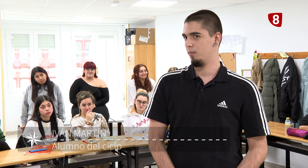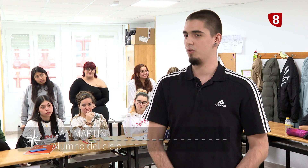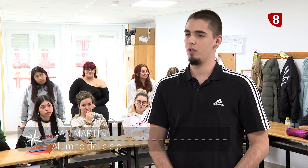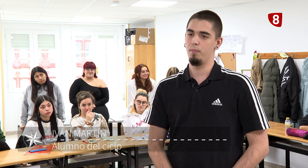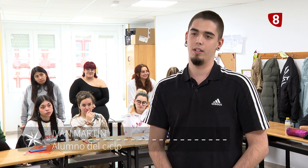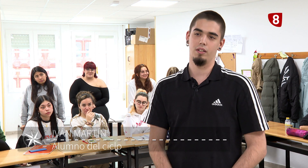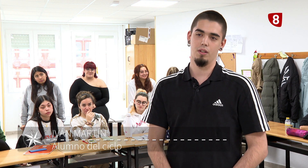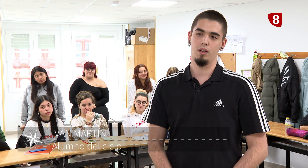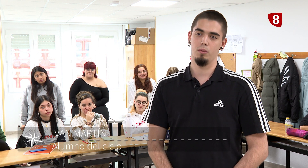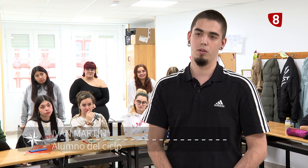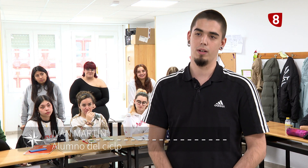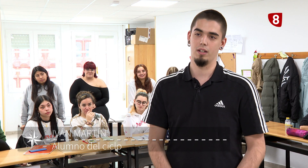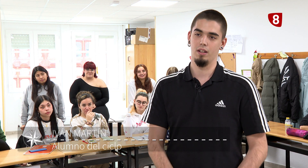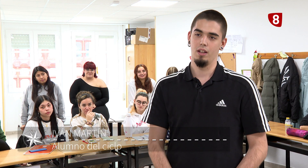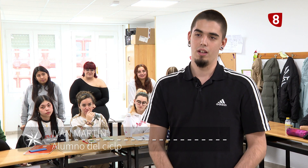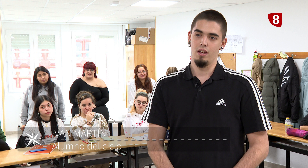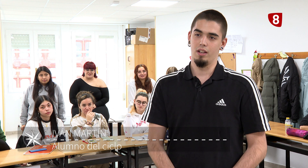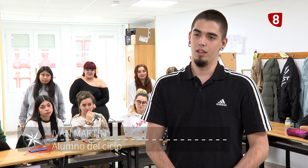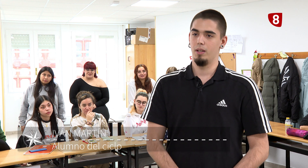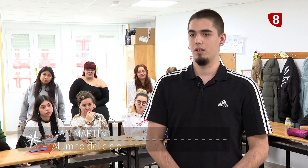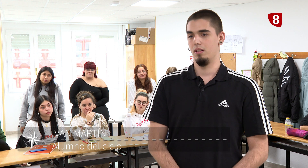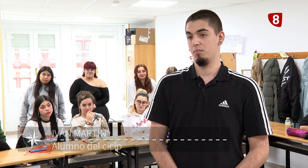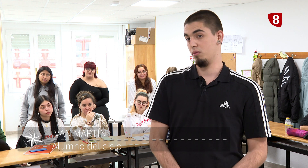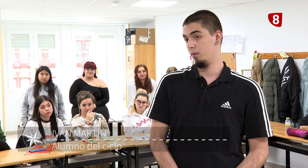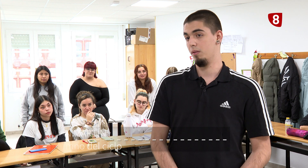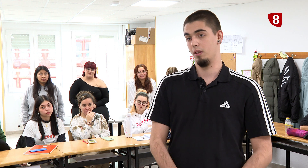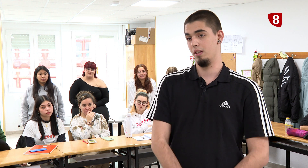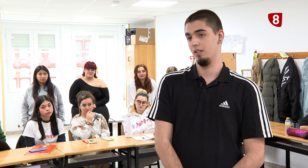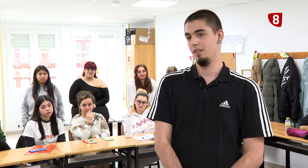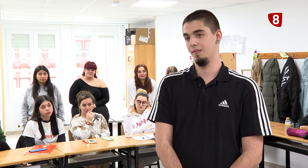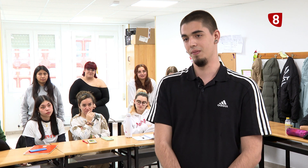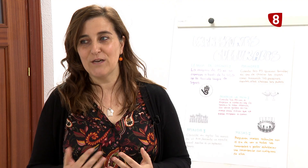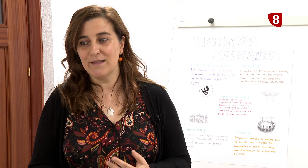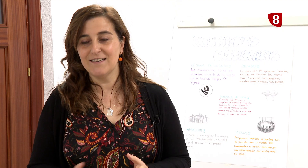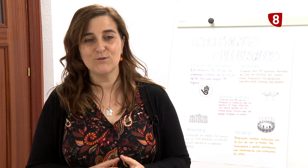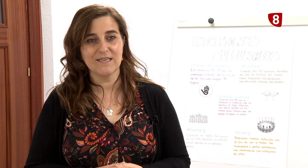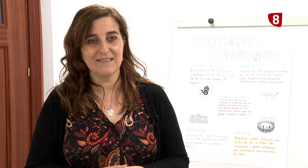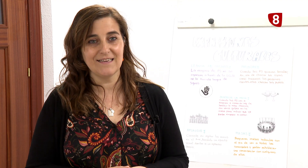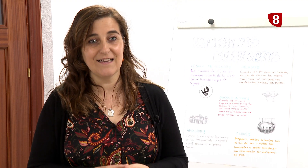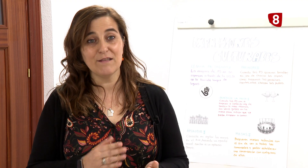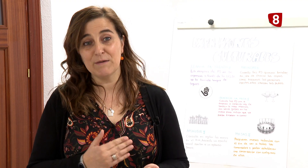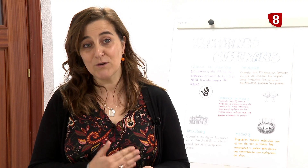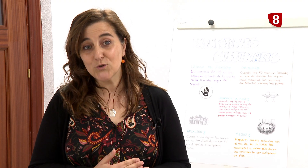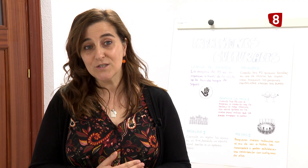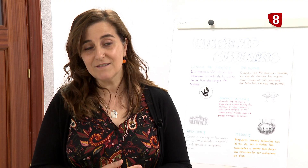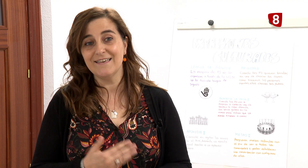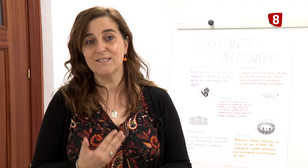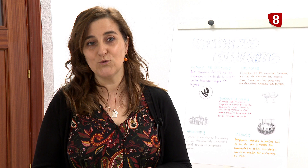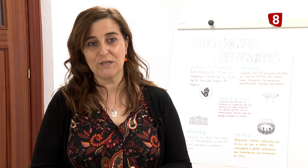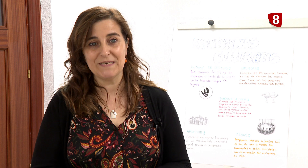mucho de su parte y te ayudan mucho para que te metas en su mundo, por decirlo así. Una vez el estudiante hace el primer curso, en el segundo trimestre